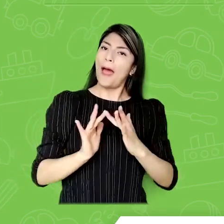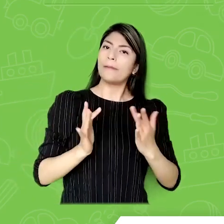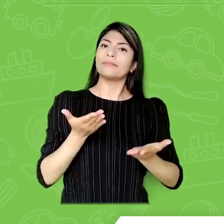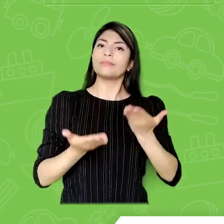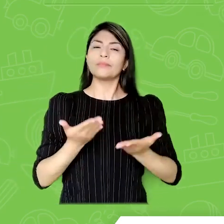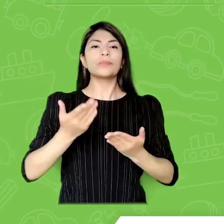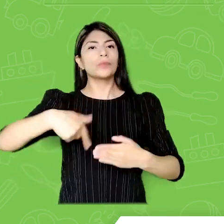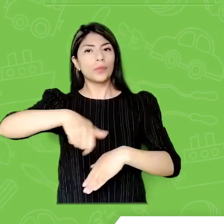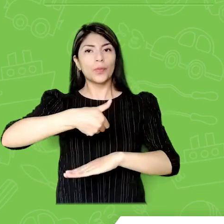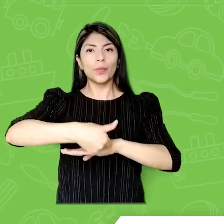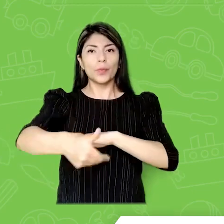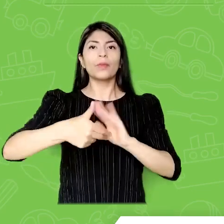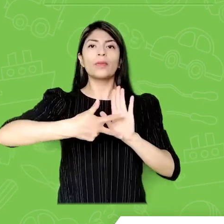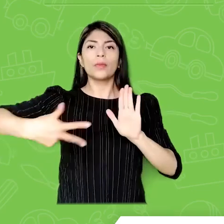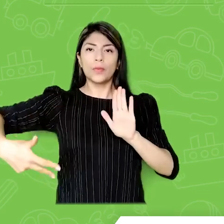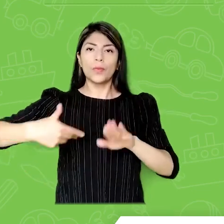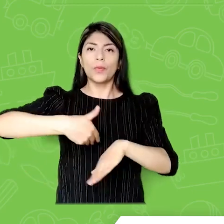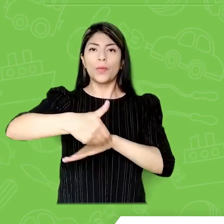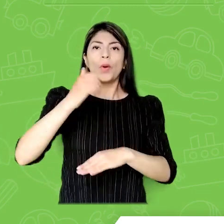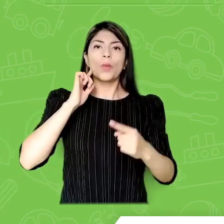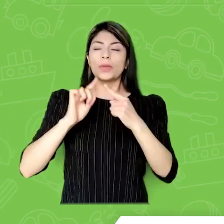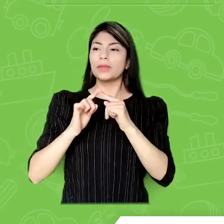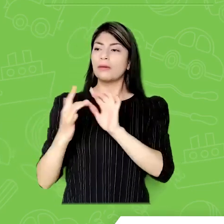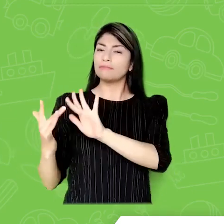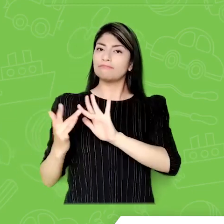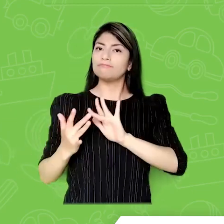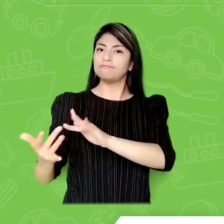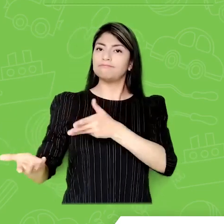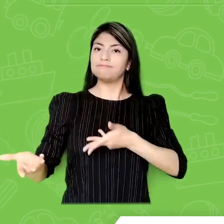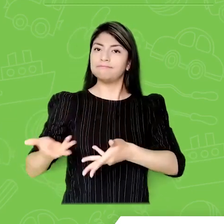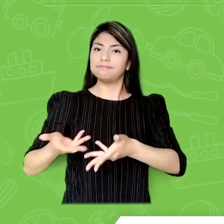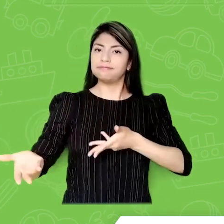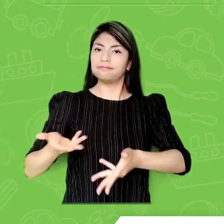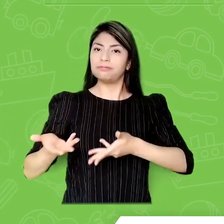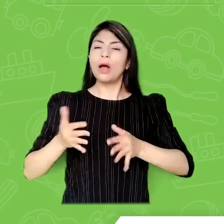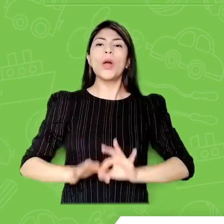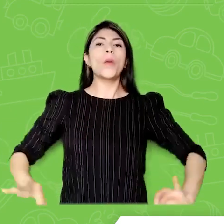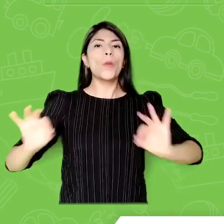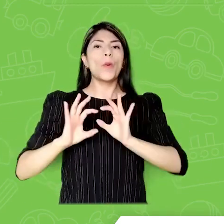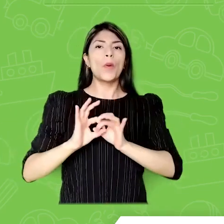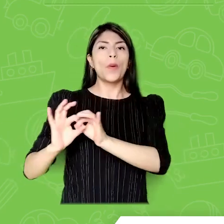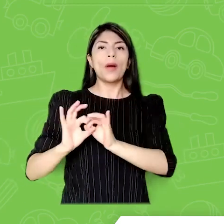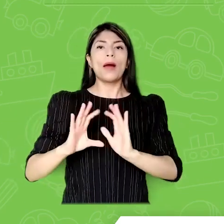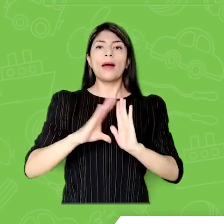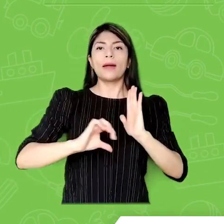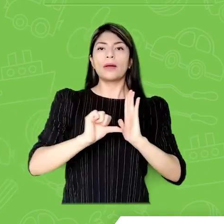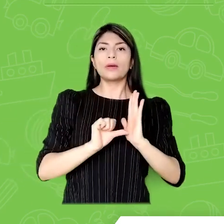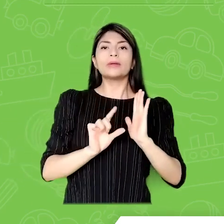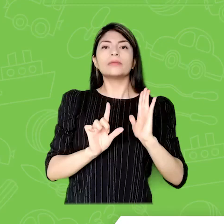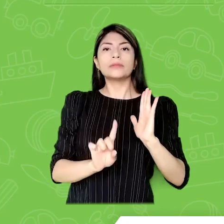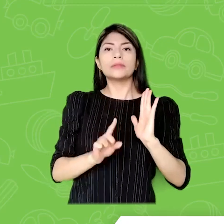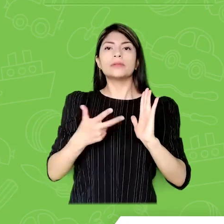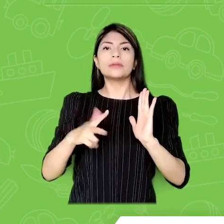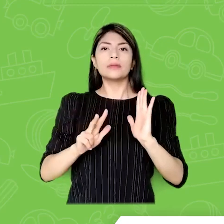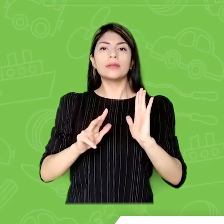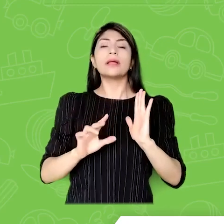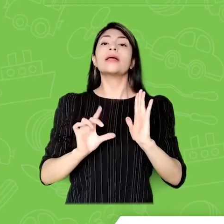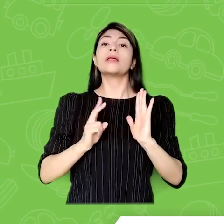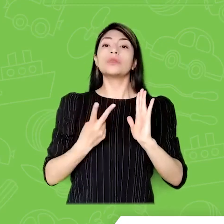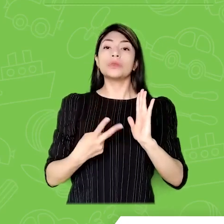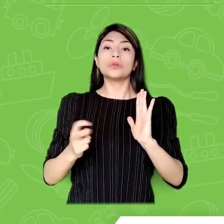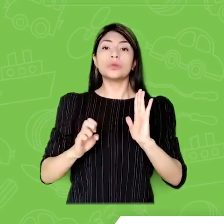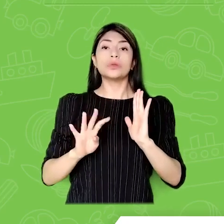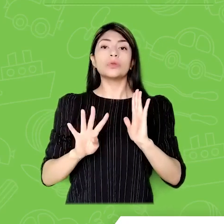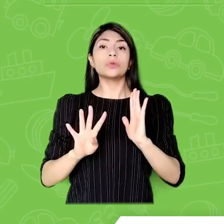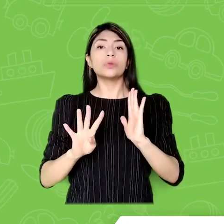exigencias constitucionales de colaboración armónica y de colaboración, artículos 113 y 209 CP, la de